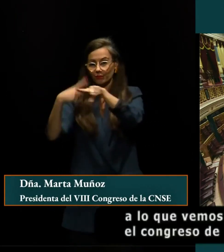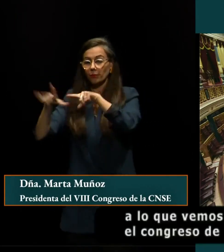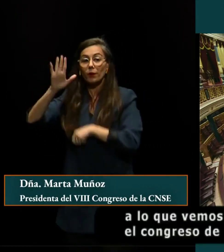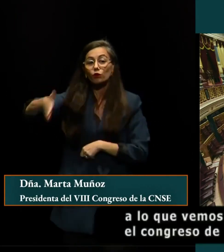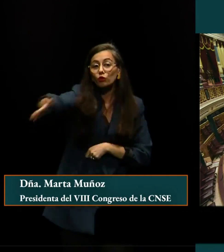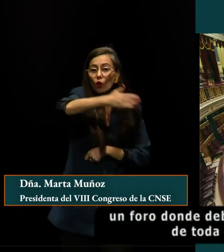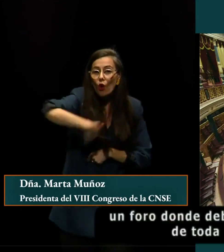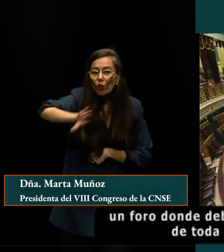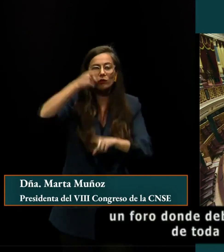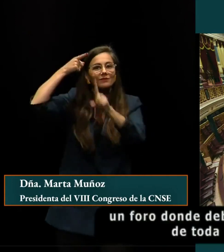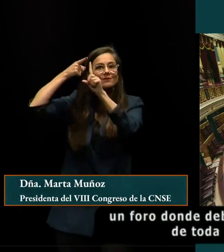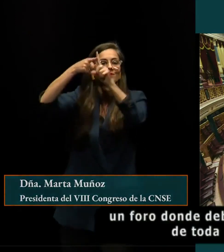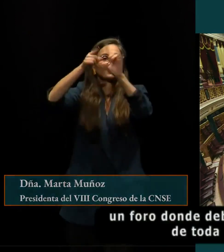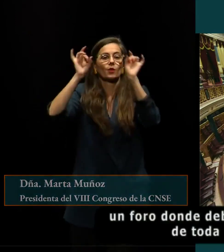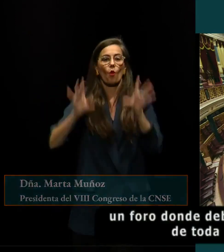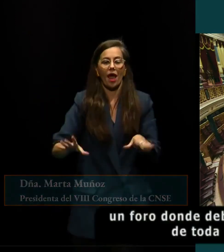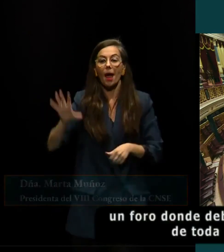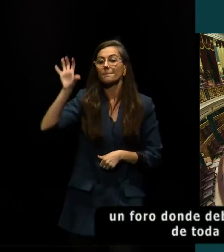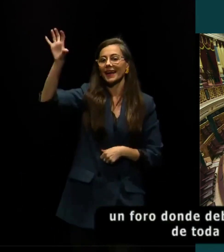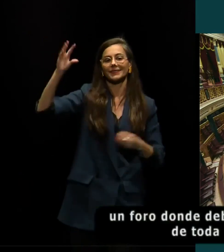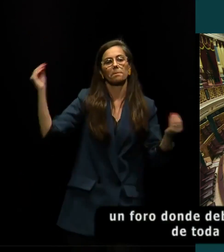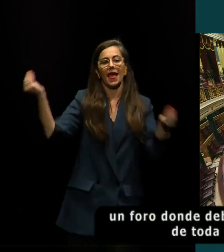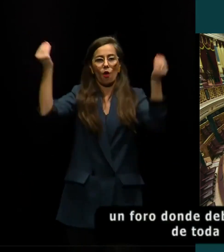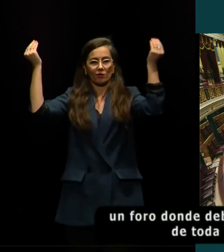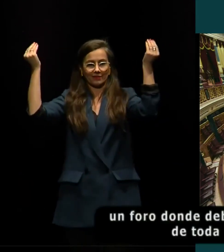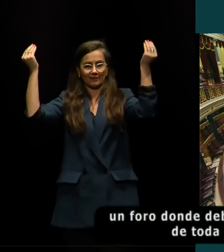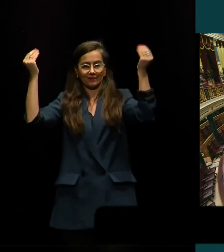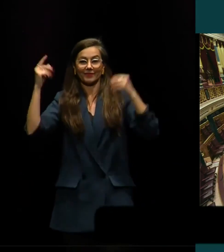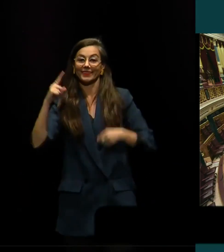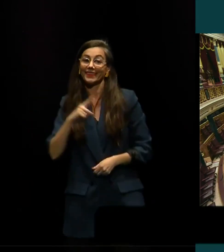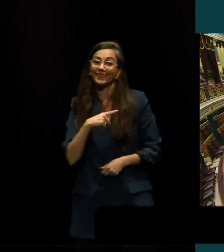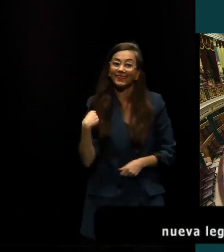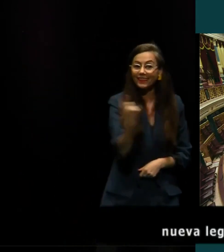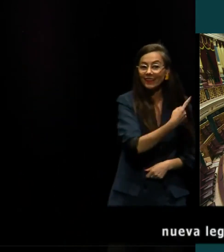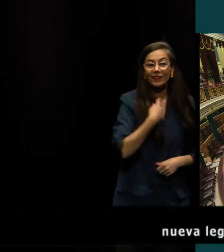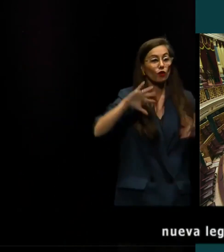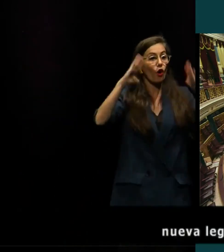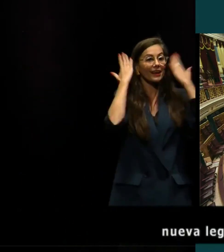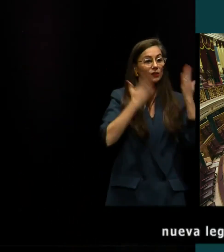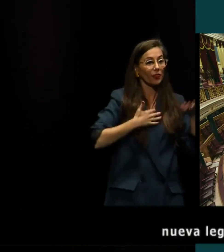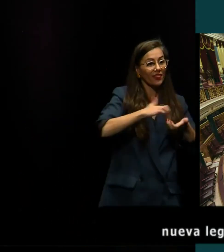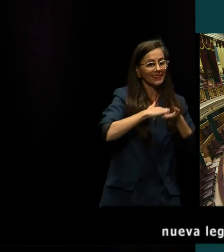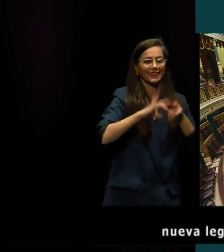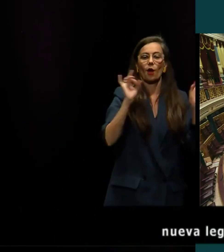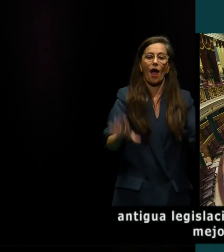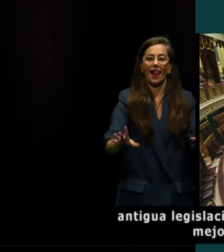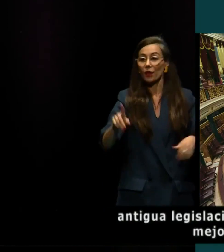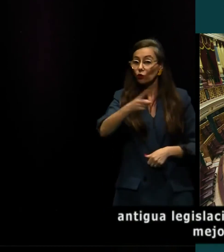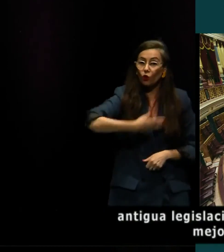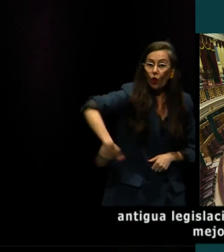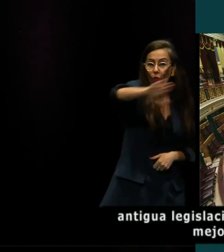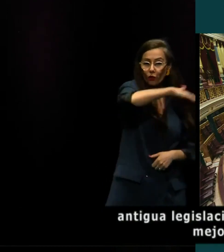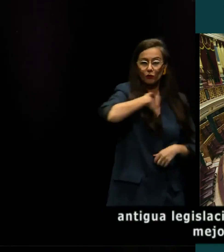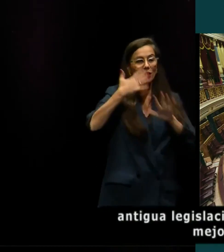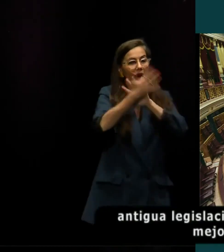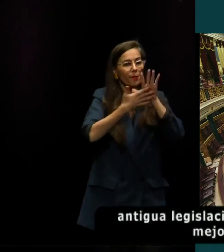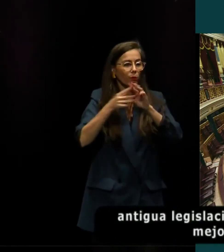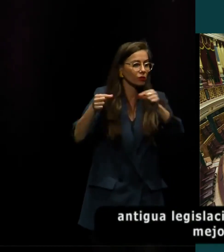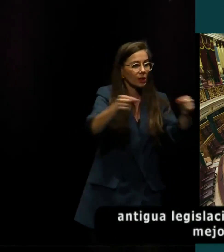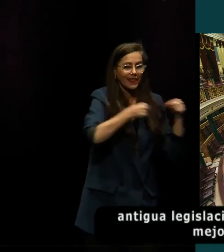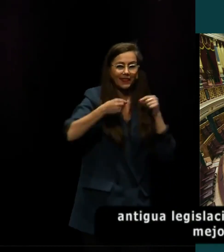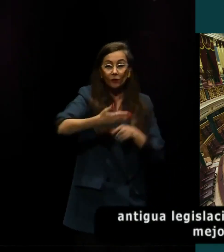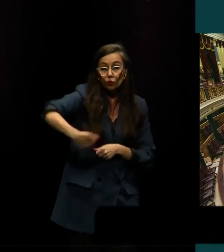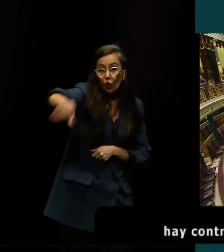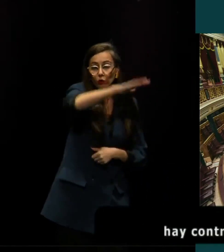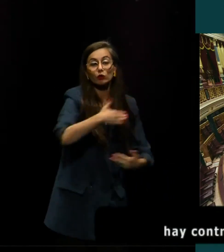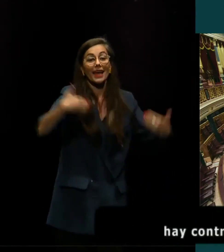Bueno, hay controversias, hay ideas contrarias, pero siempre con una intención que es mejorar la vida del país. Pues nuestro